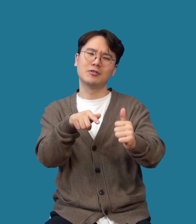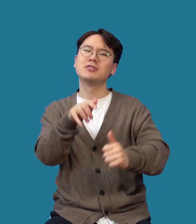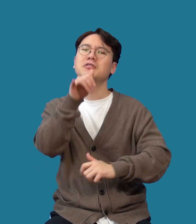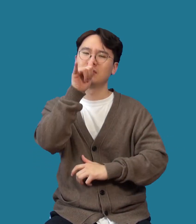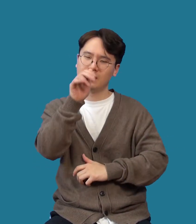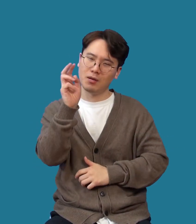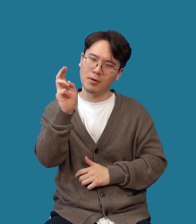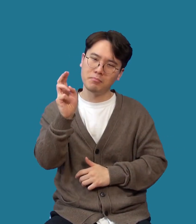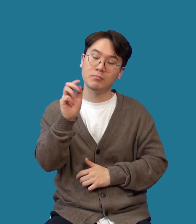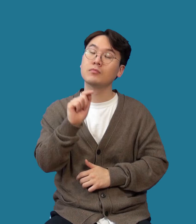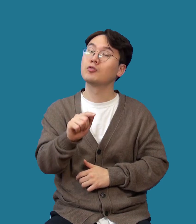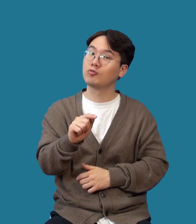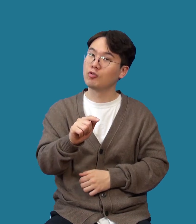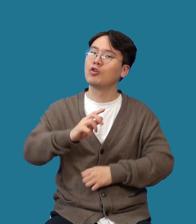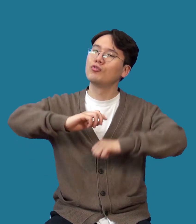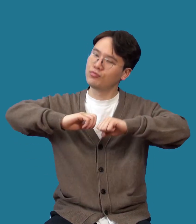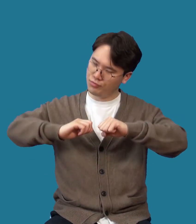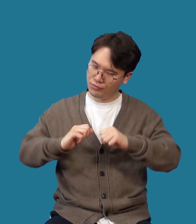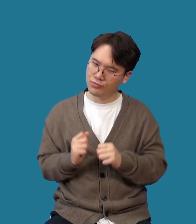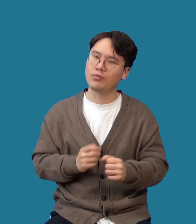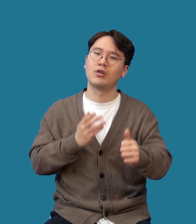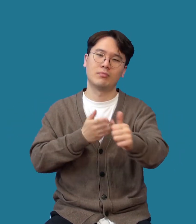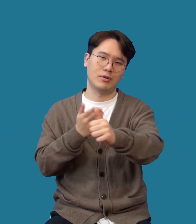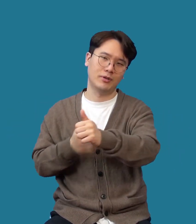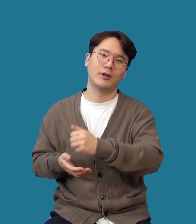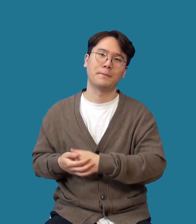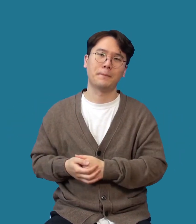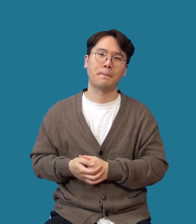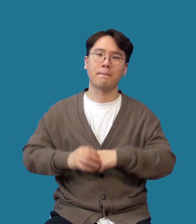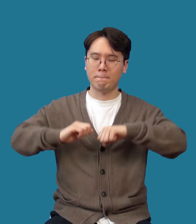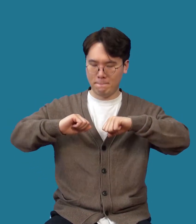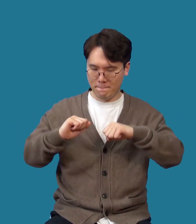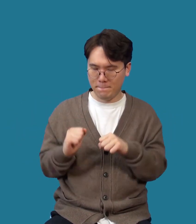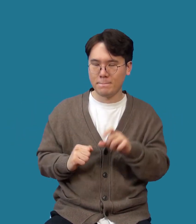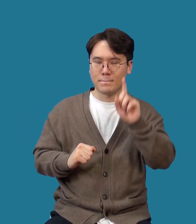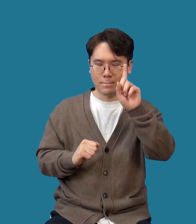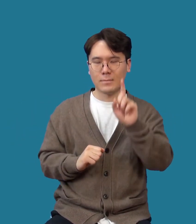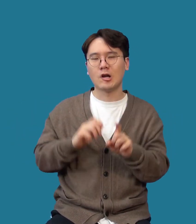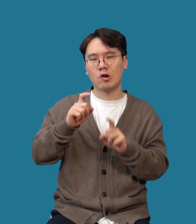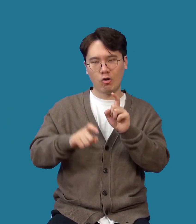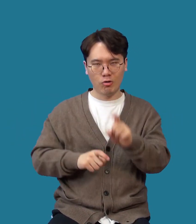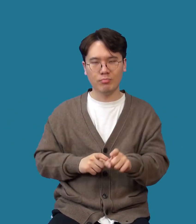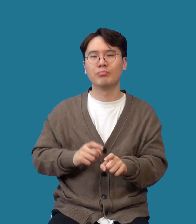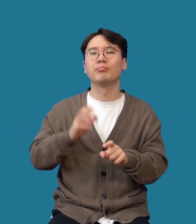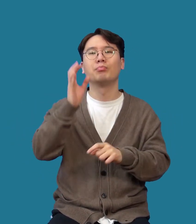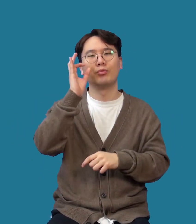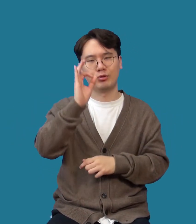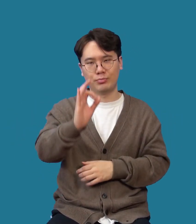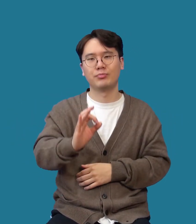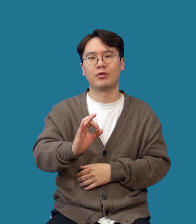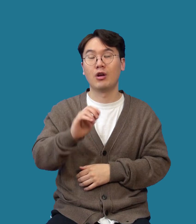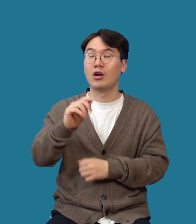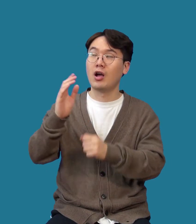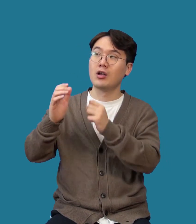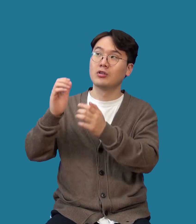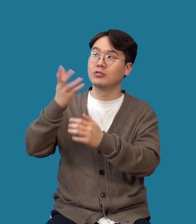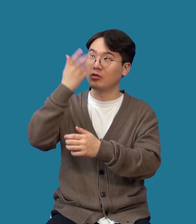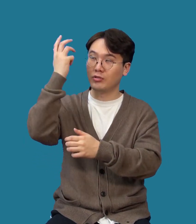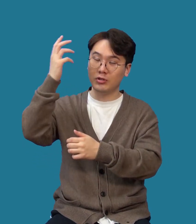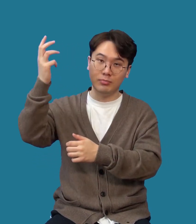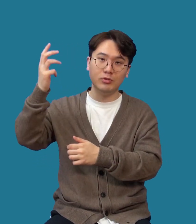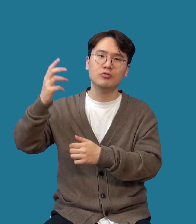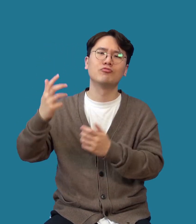대해서 순종할 수 있다. 순종의 한 걸음을 내디뎌 보십시오. 성령께서 충만히